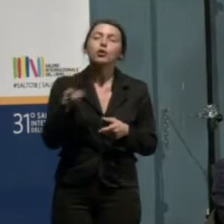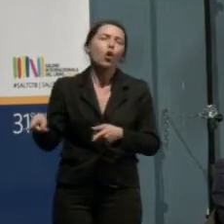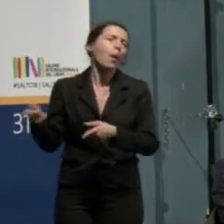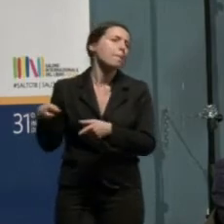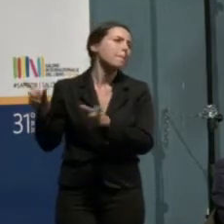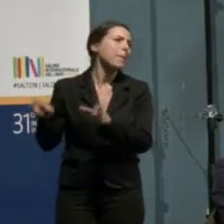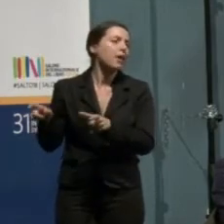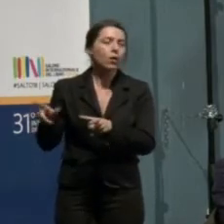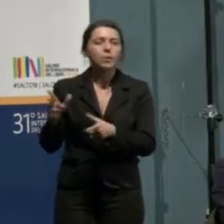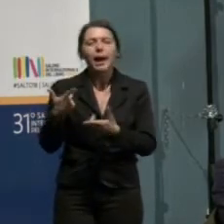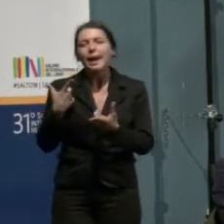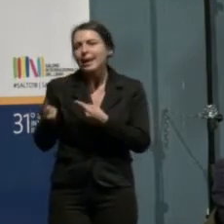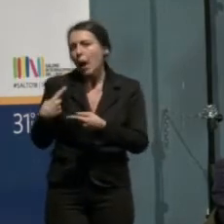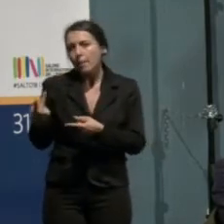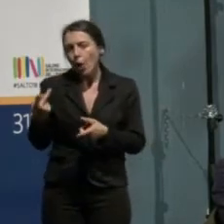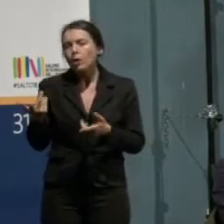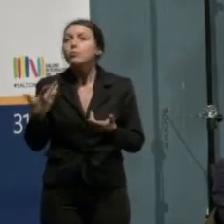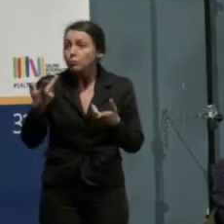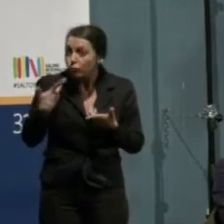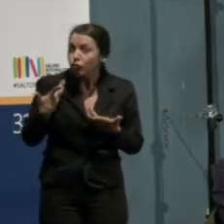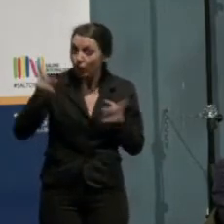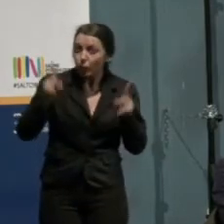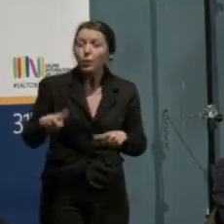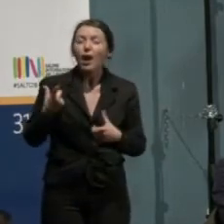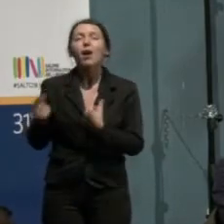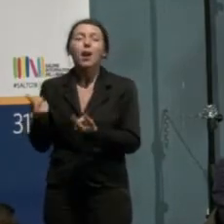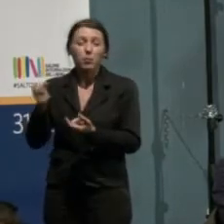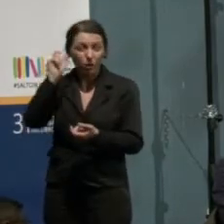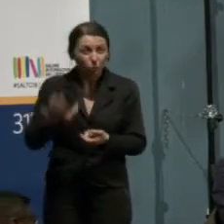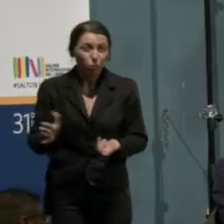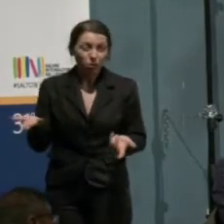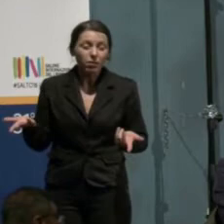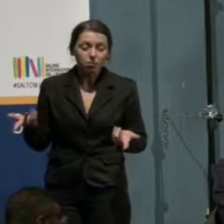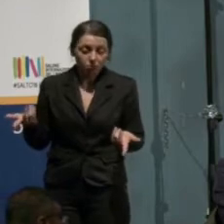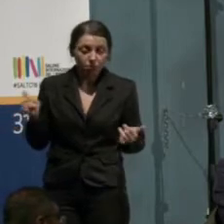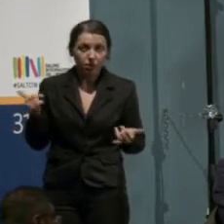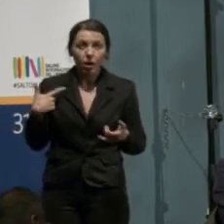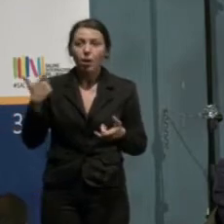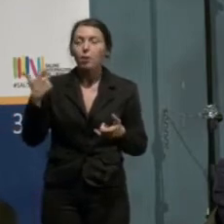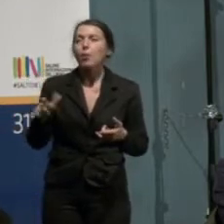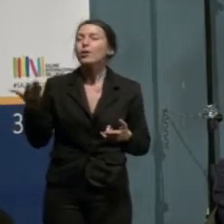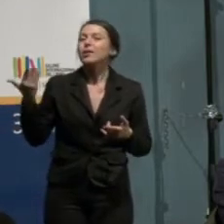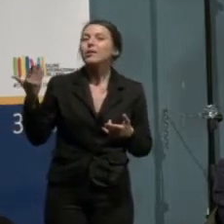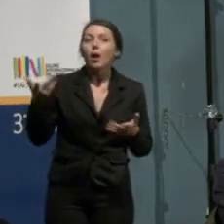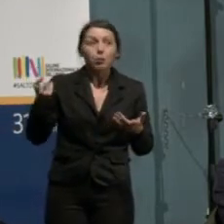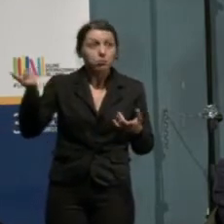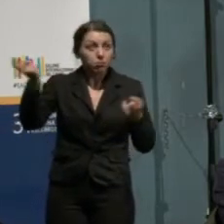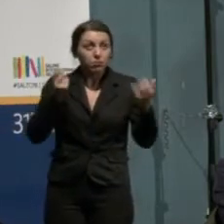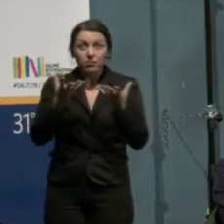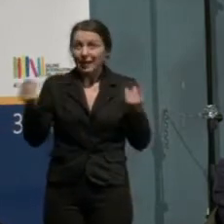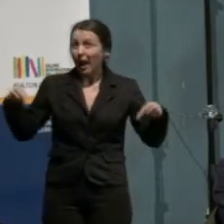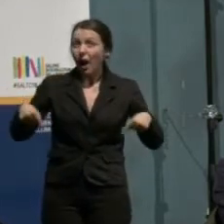abbiamo rapporti di vario tipo anche rapporti culturali ci sono ci sono e ci sono stati autori egiziani qui nelle sale del salone internazionale